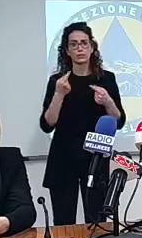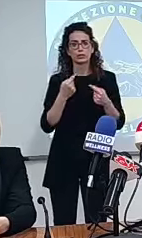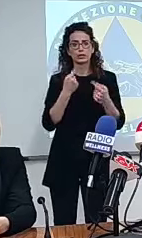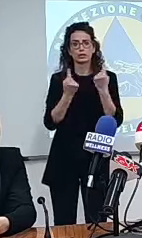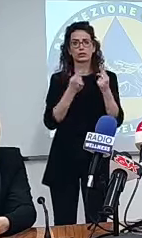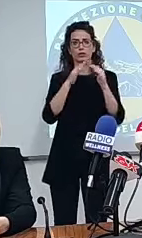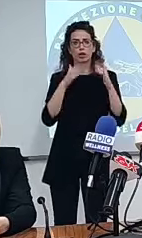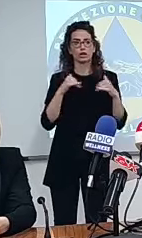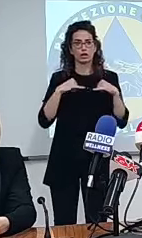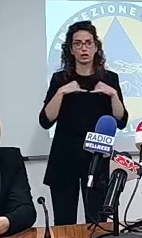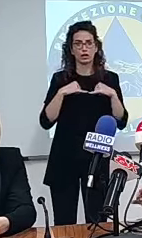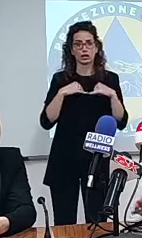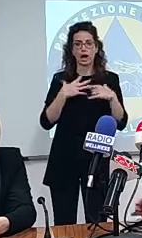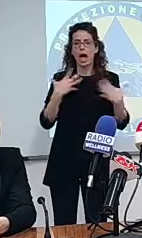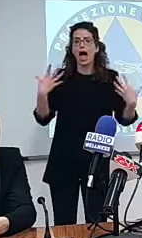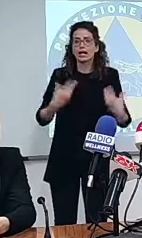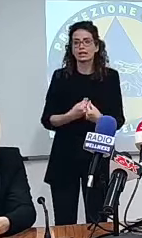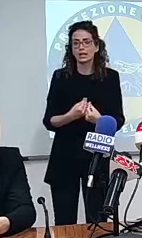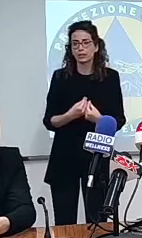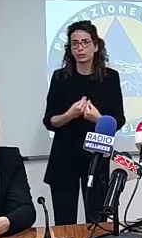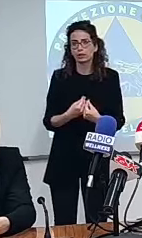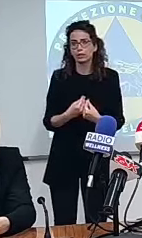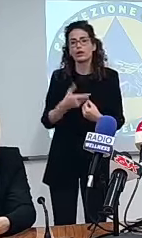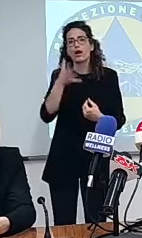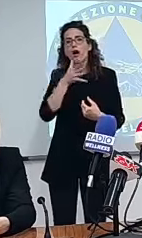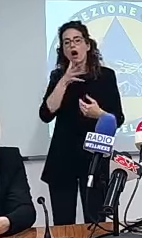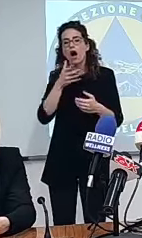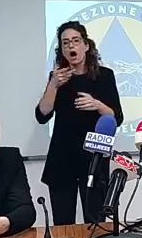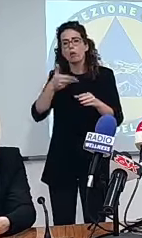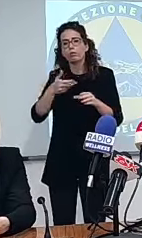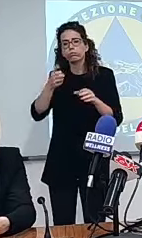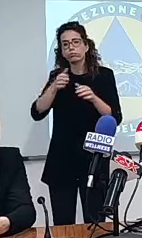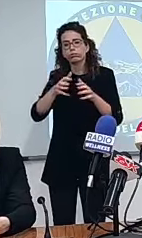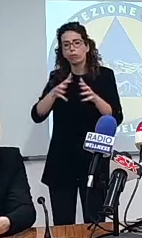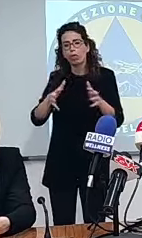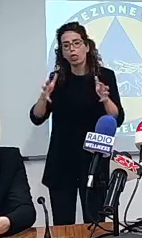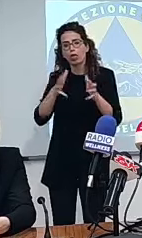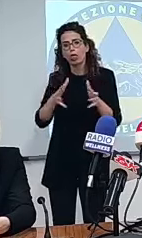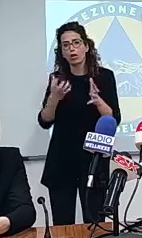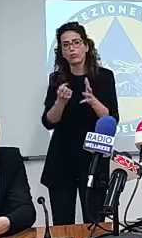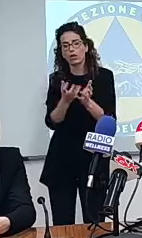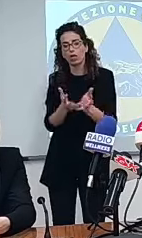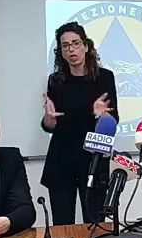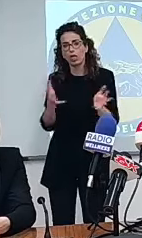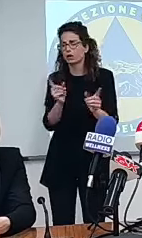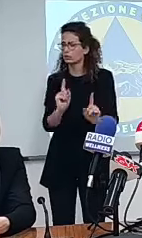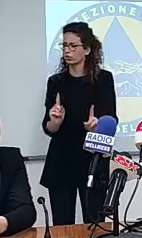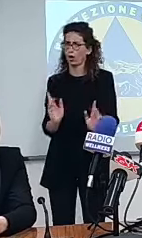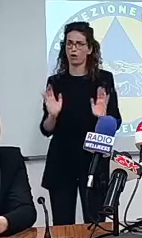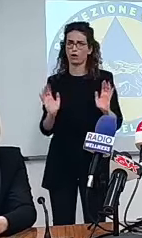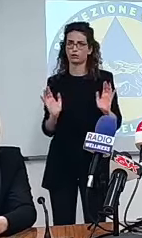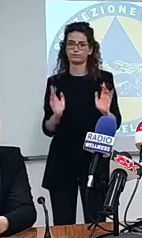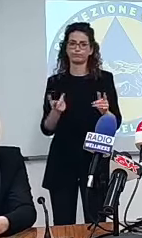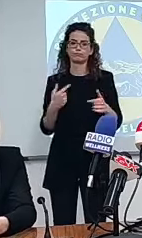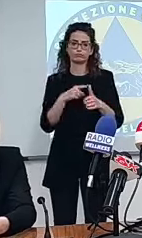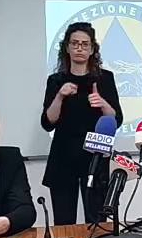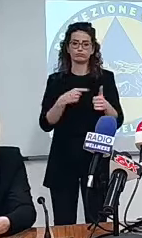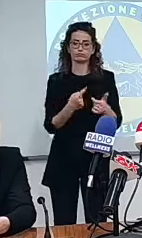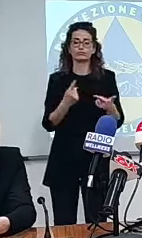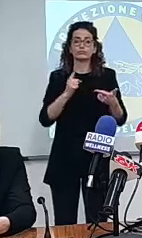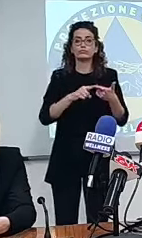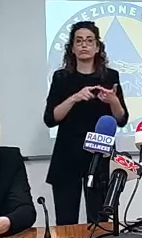riposo assieme, ma non per annacquare, cioè non c'è poco da annacquare. Dall'altro, la Lega chiede che